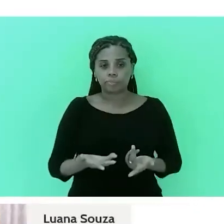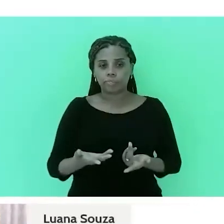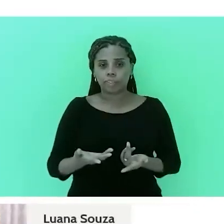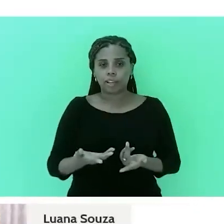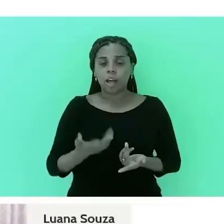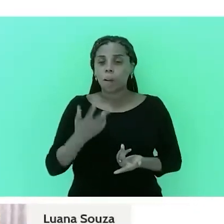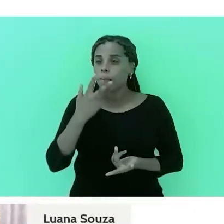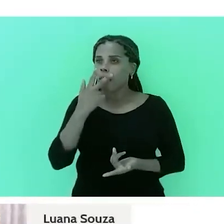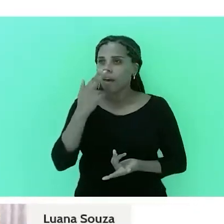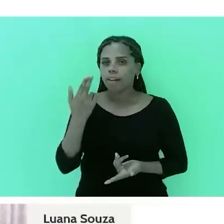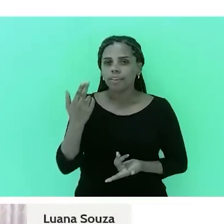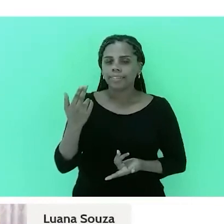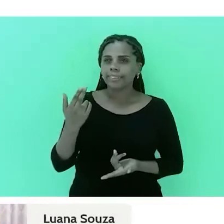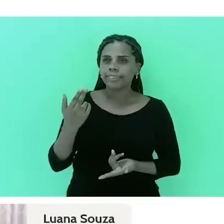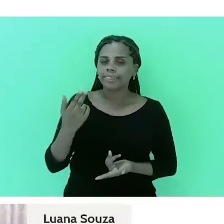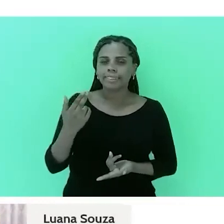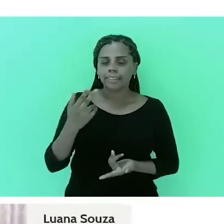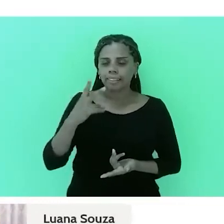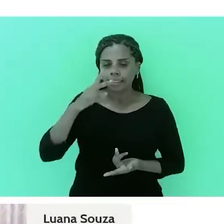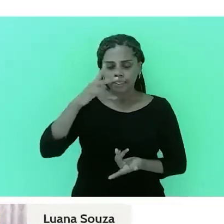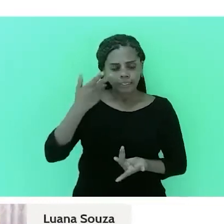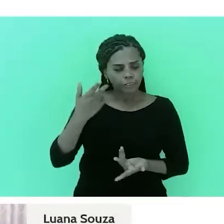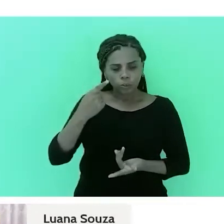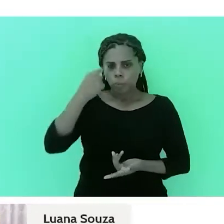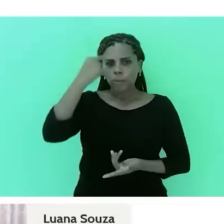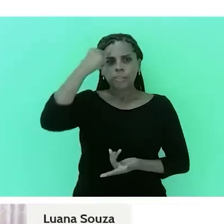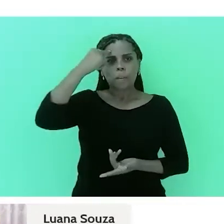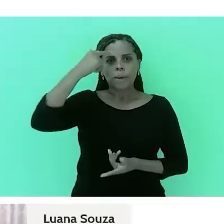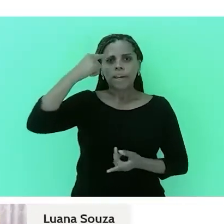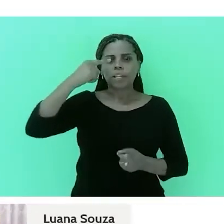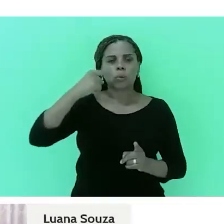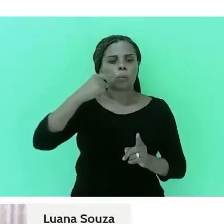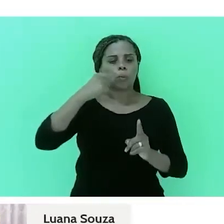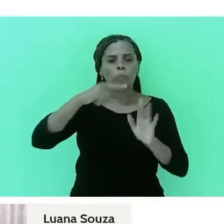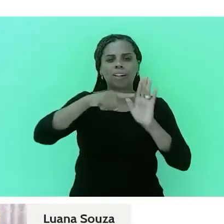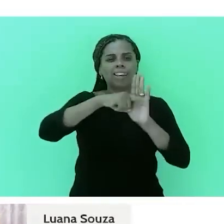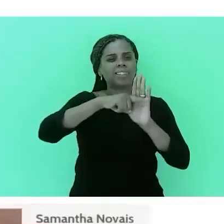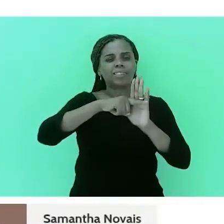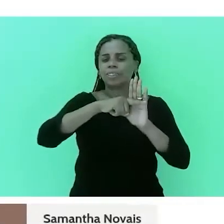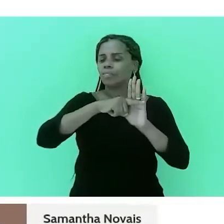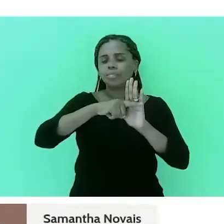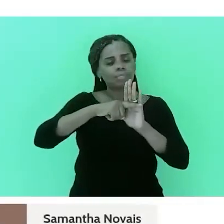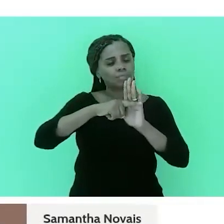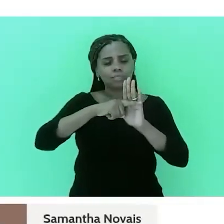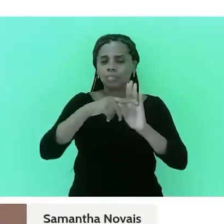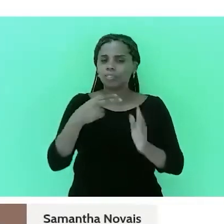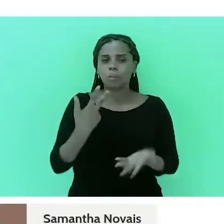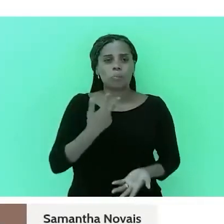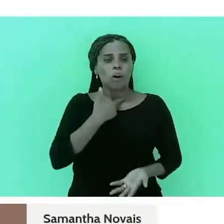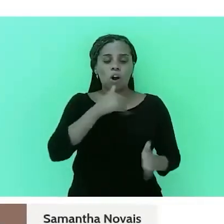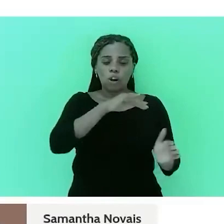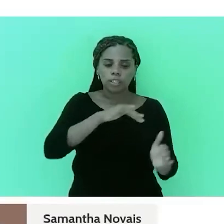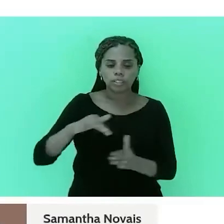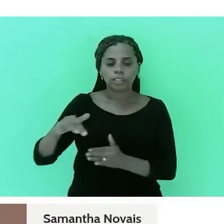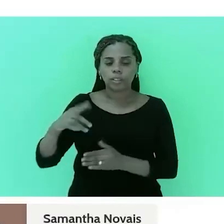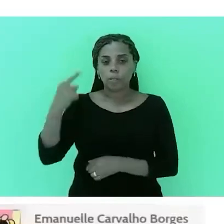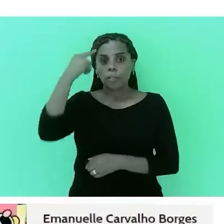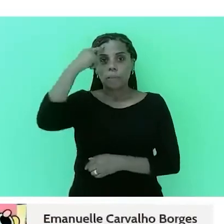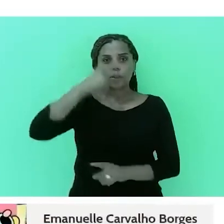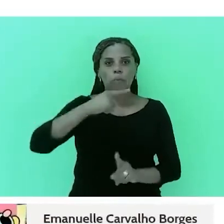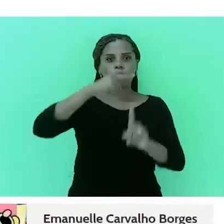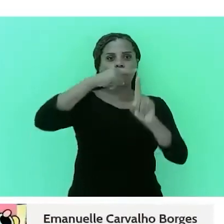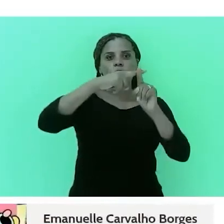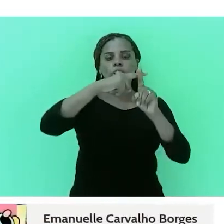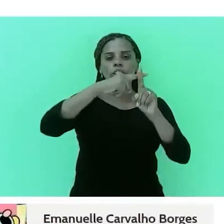pessimismo não é um bom conselheiro. Os educadores têm que ser críticos, Mas crítico é uma atitude